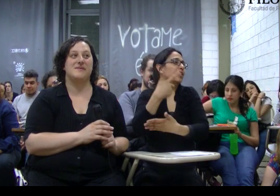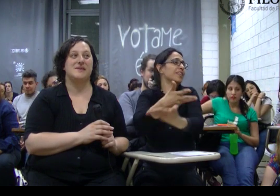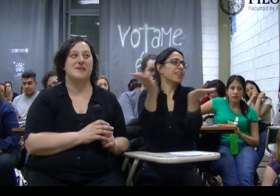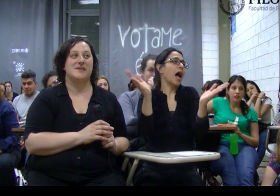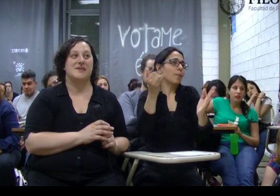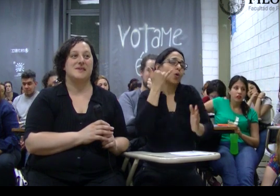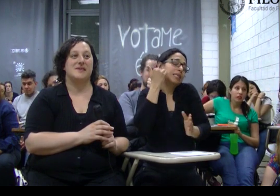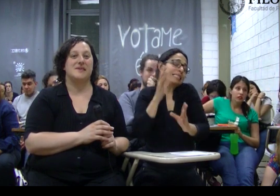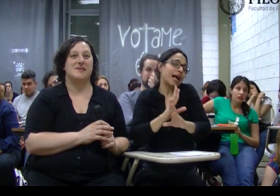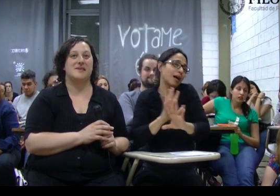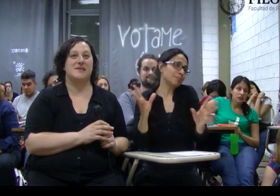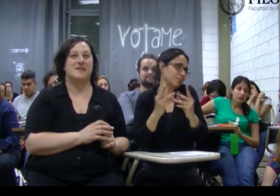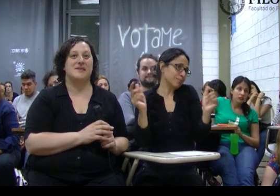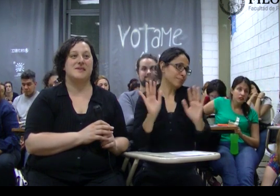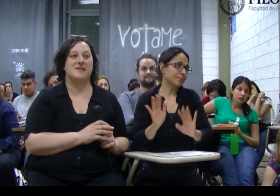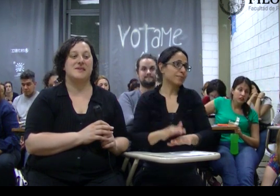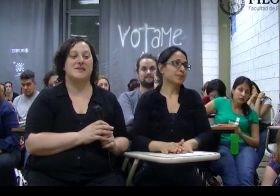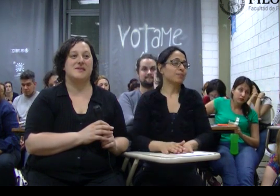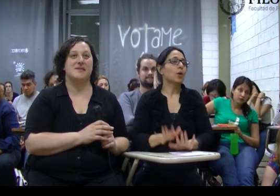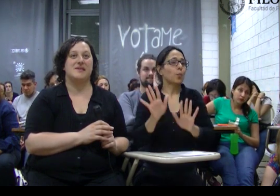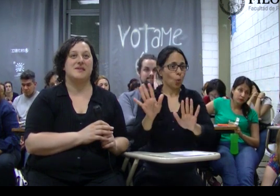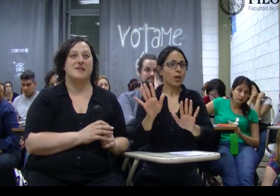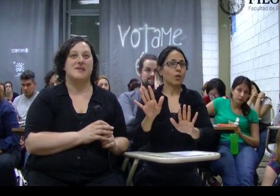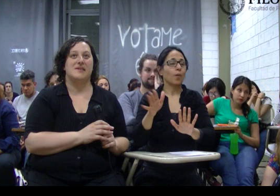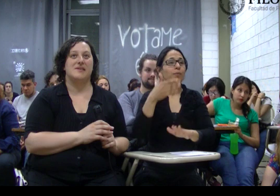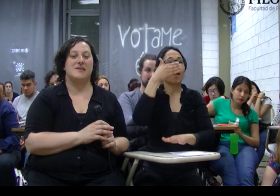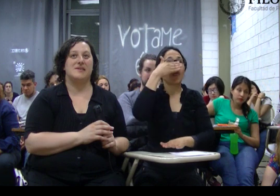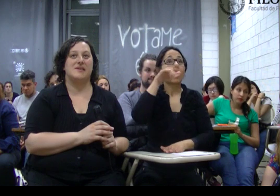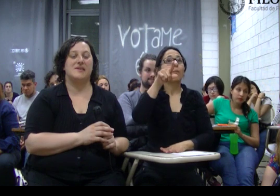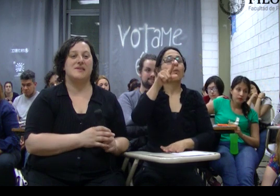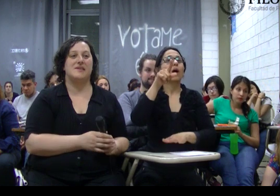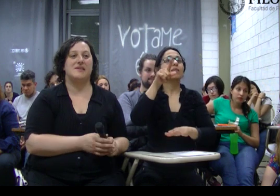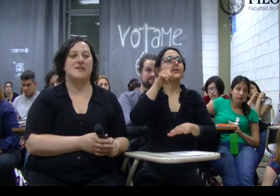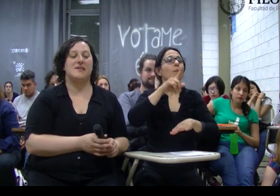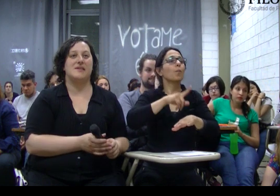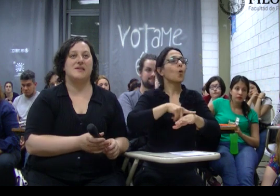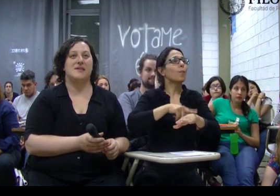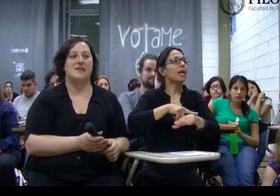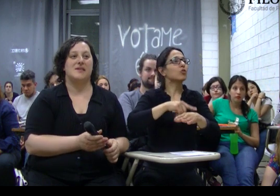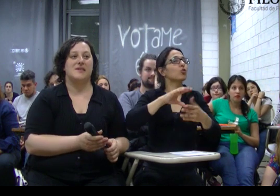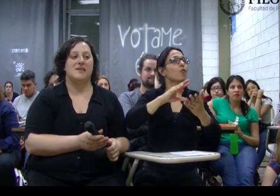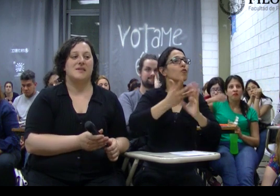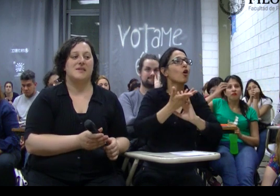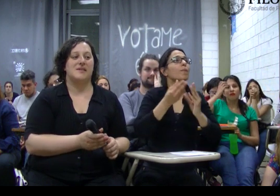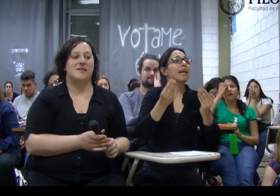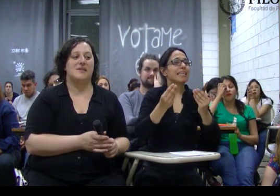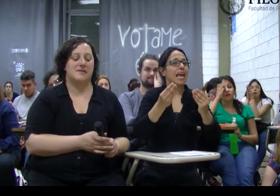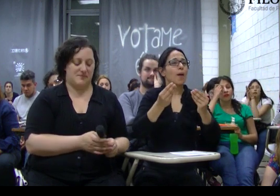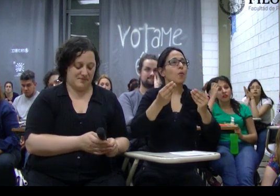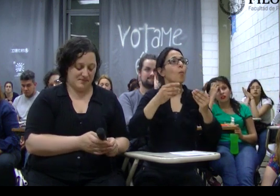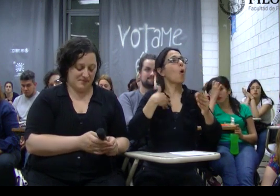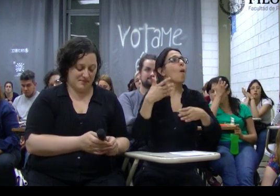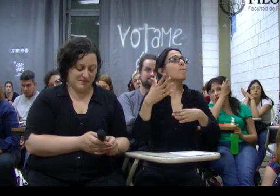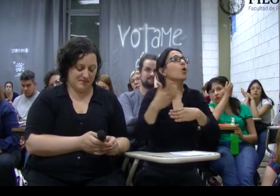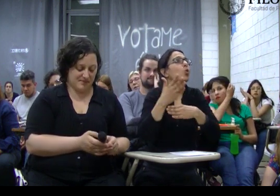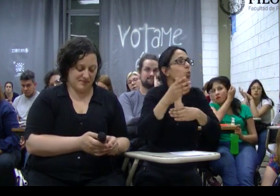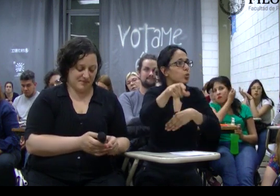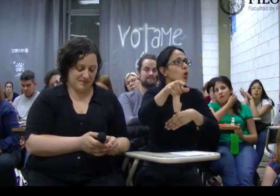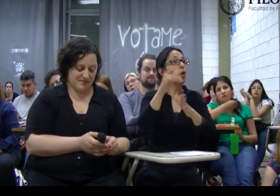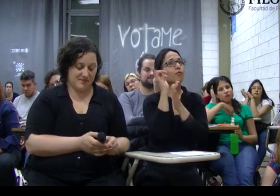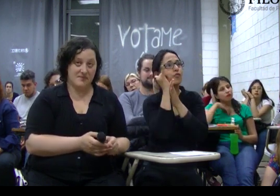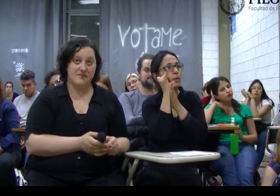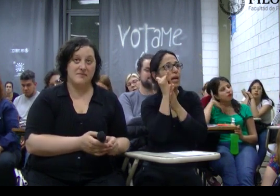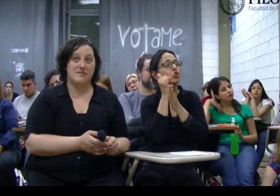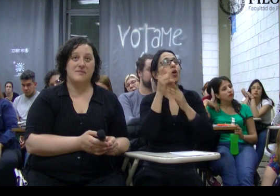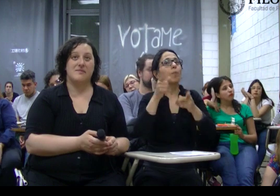Les mostramos y listo. Entonces, bueno, después la etapa de producción es la parte de la filmación, las ilustraciones que se